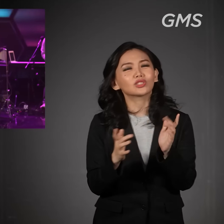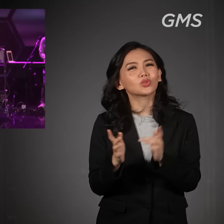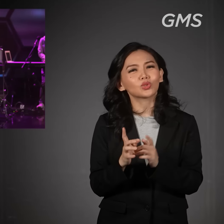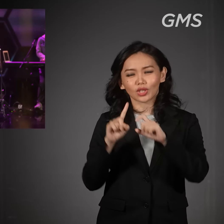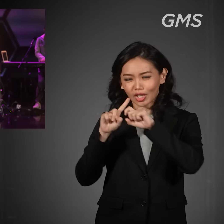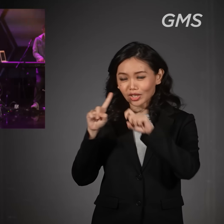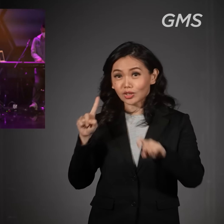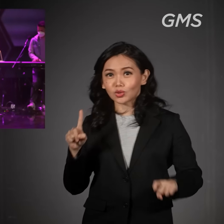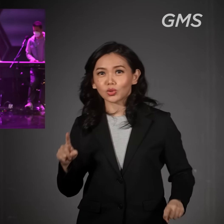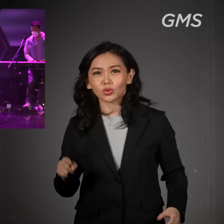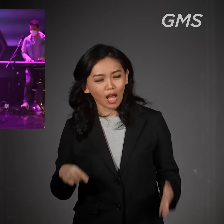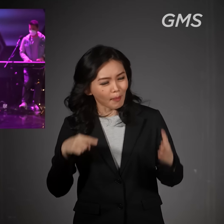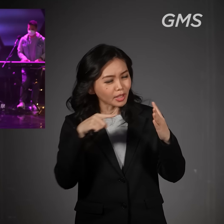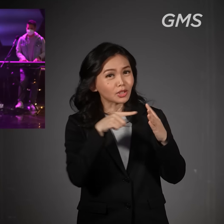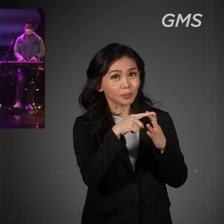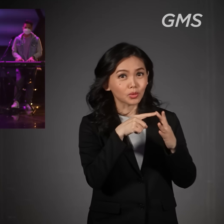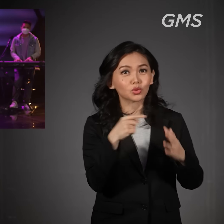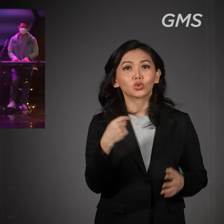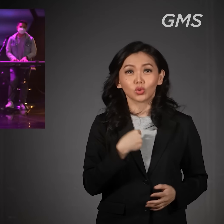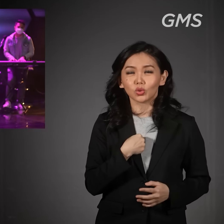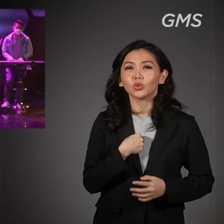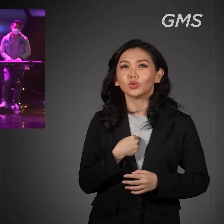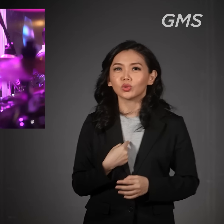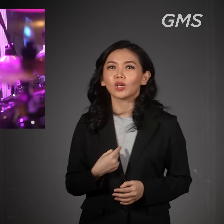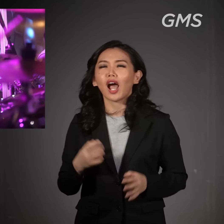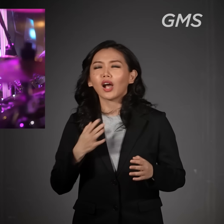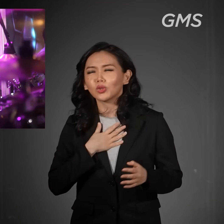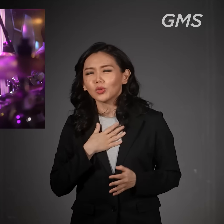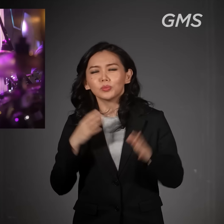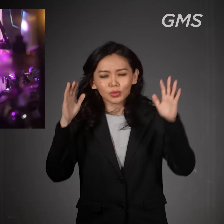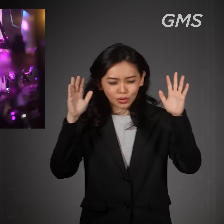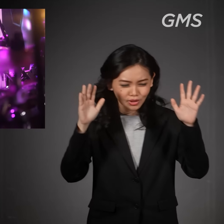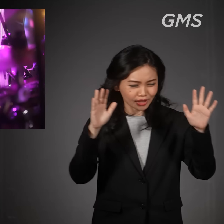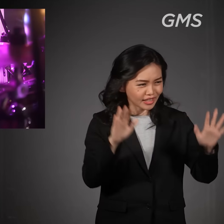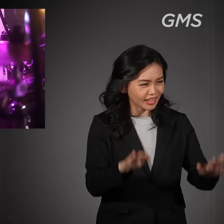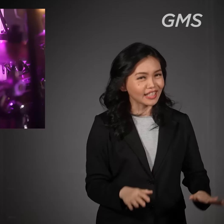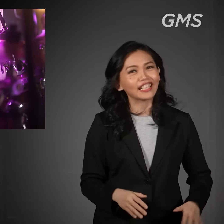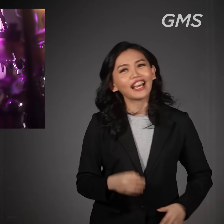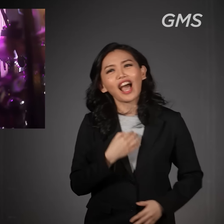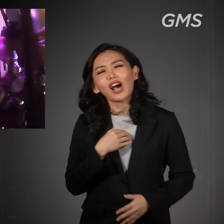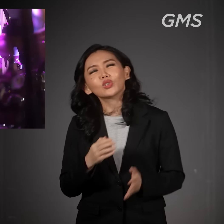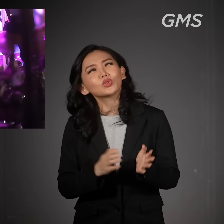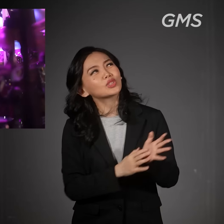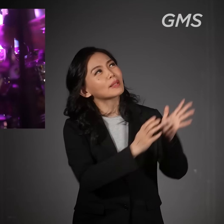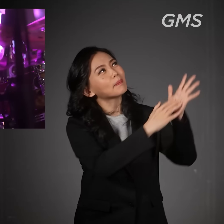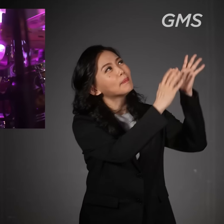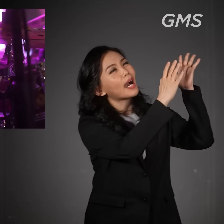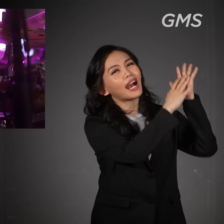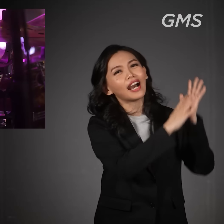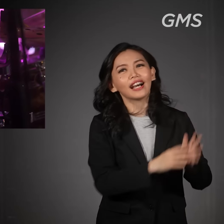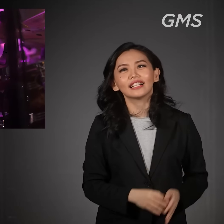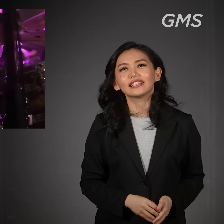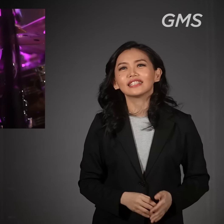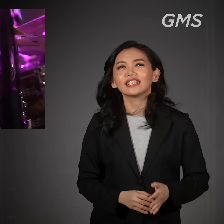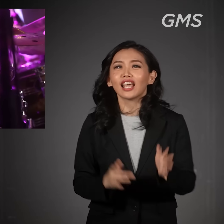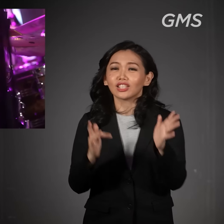Sang Penebusku. Ku puji, ku sembah, ku puji, ku